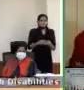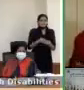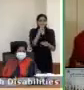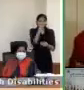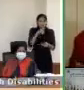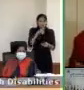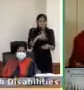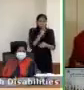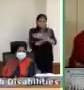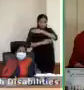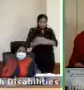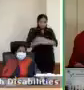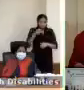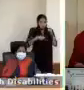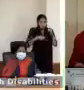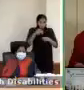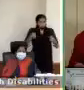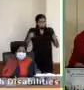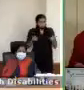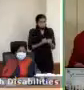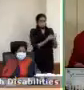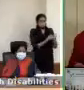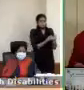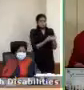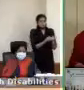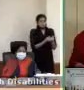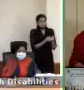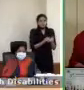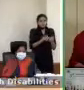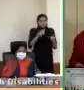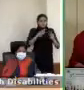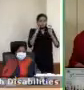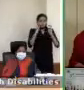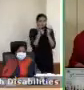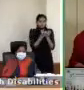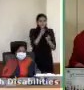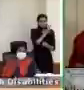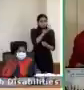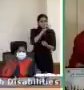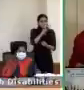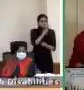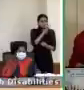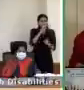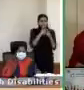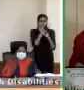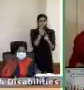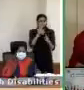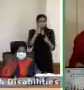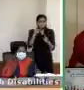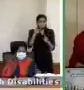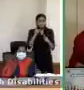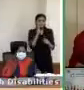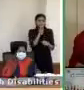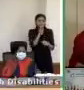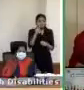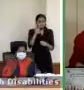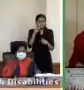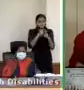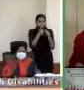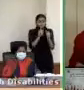सशक्तिकरण, समावेशित भारत की ओर 24 तथा 25 जुलाई 2021। विविधता